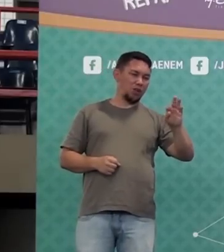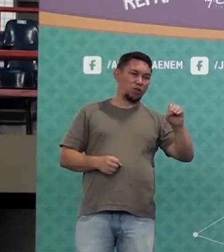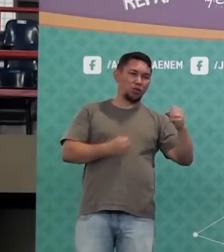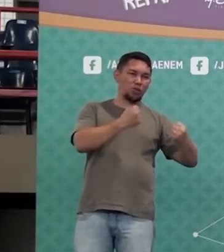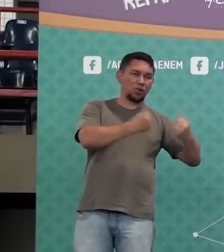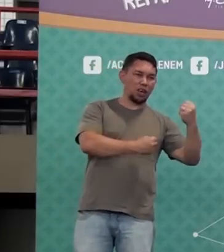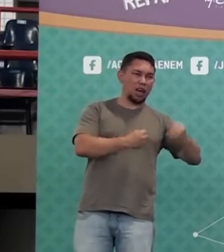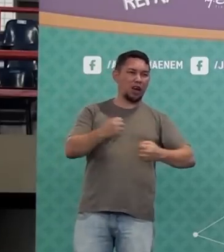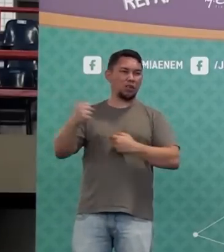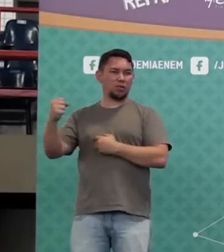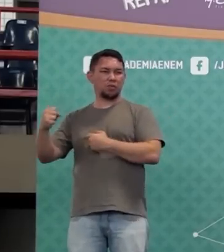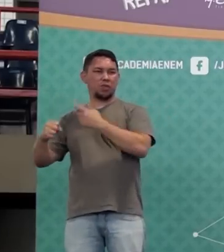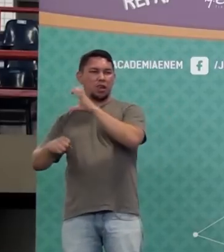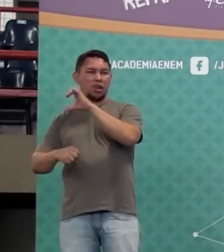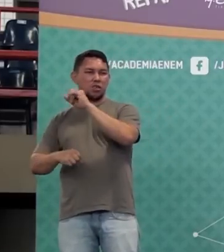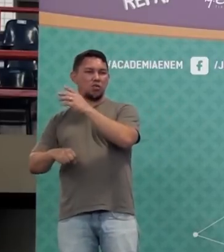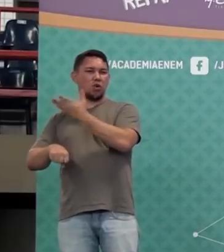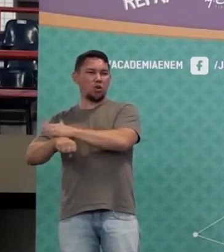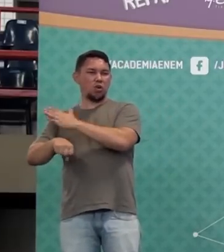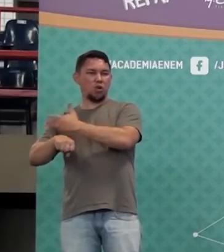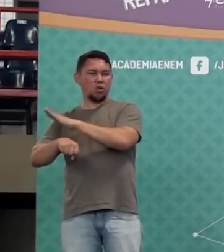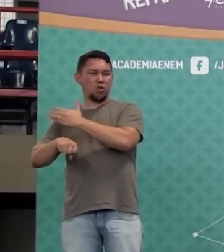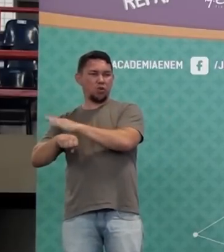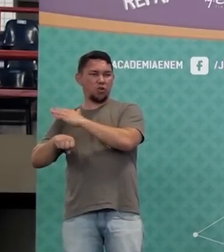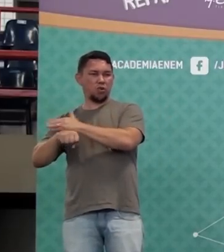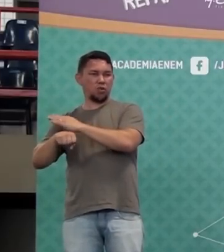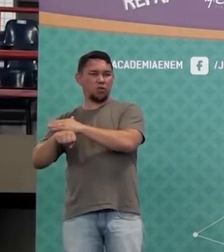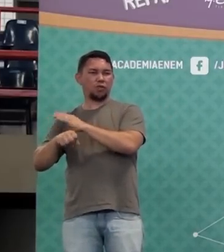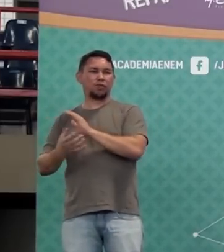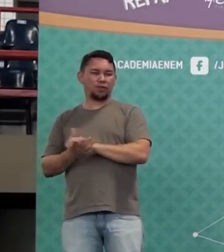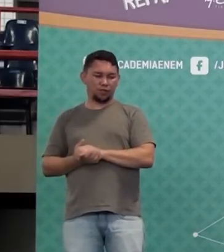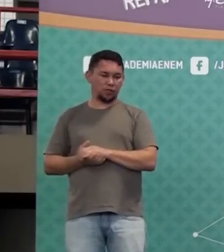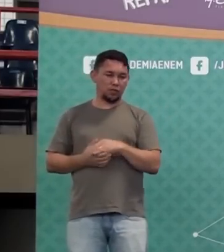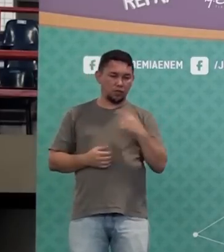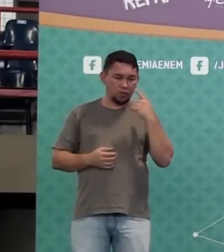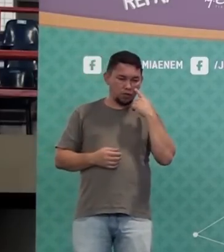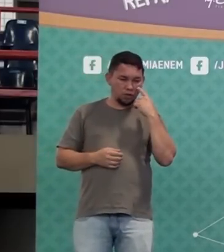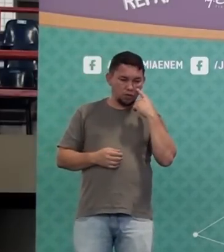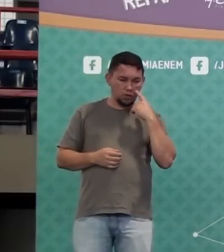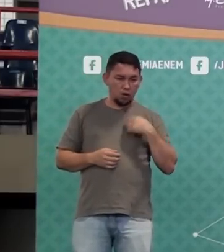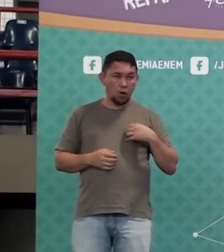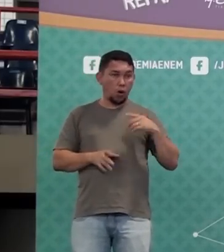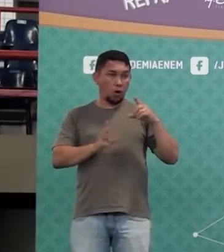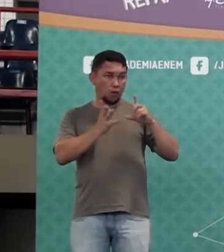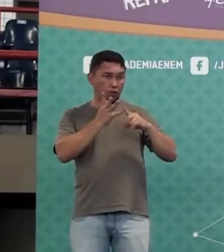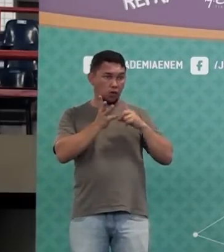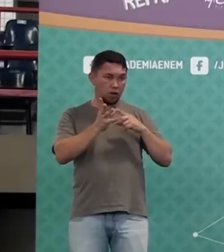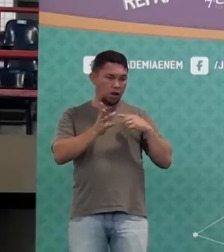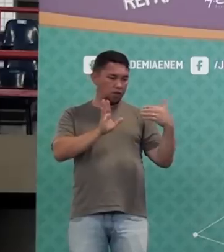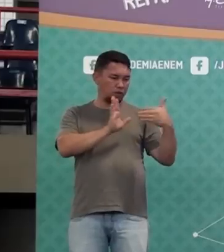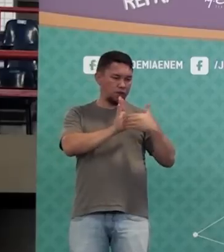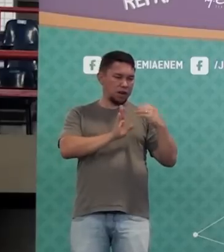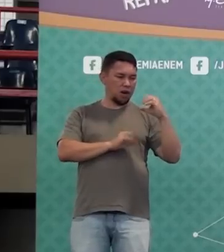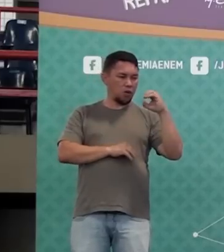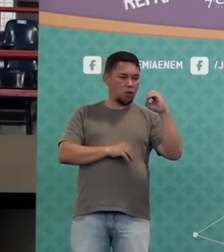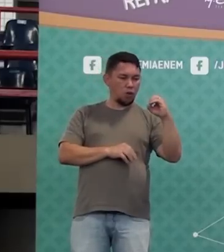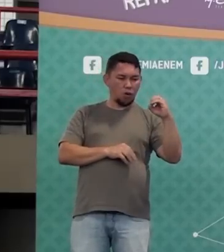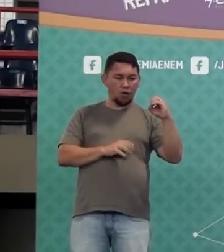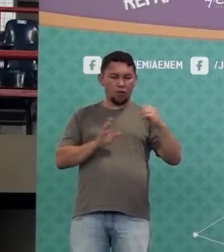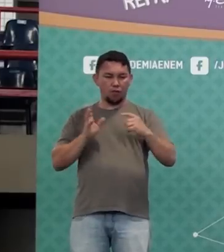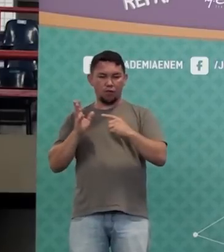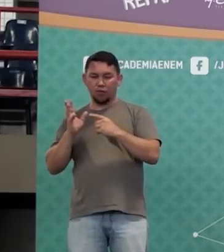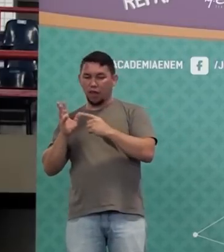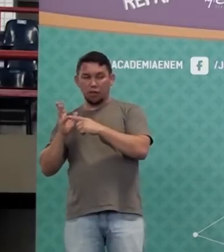escola começa com E. Vogal, vogal, mas elas são diferentes, então a gente